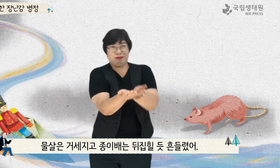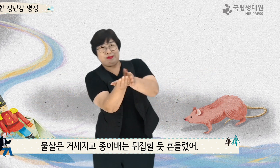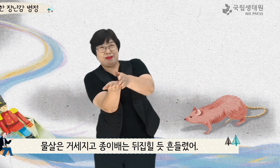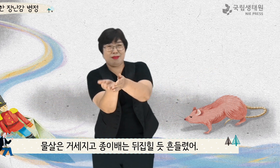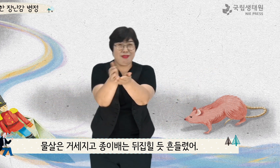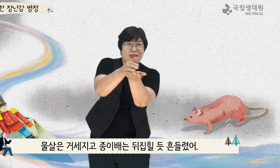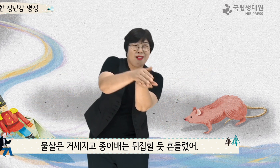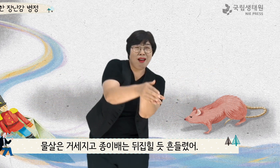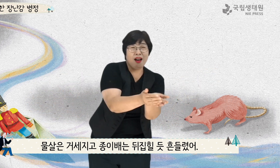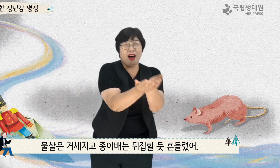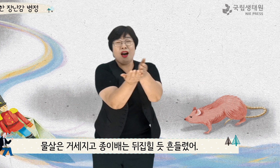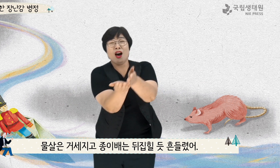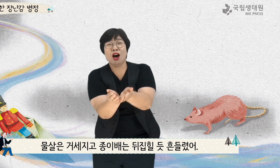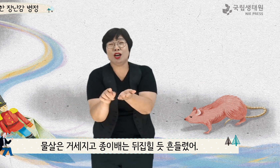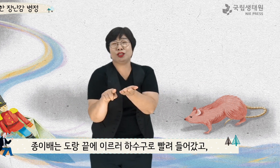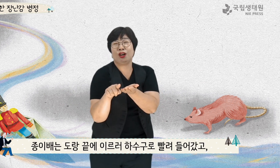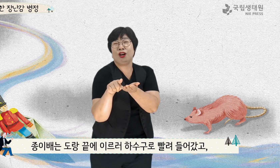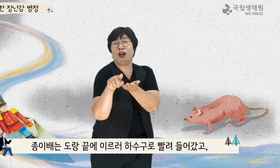흔들렸어.